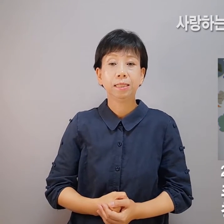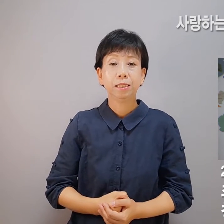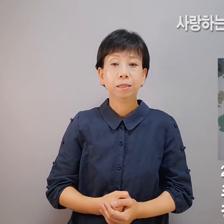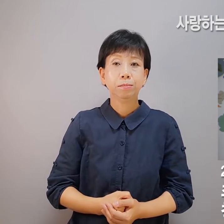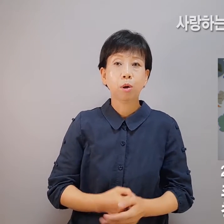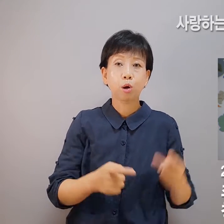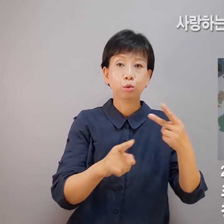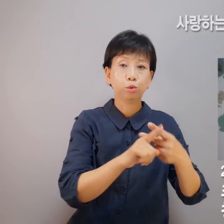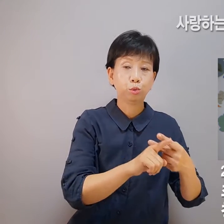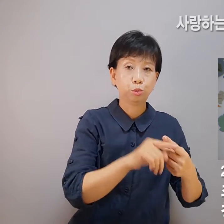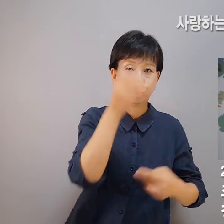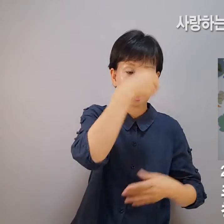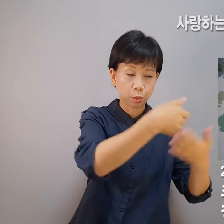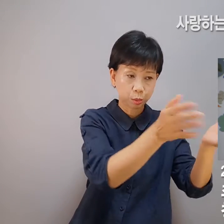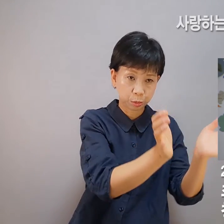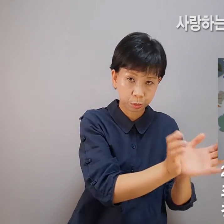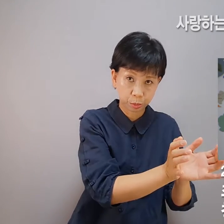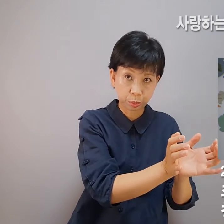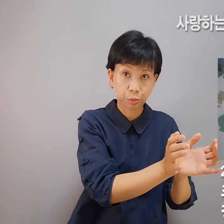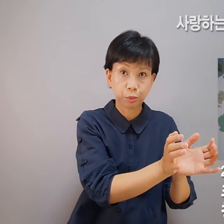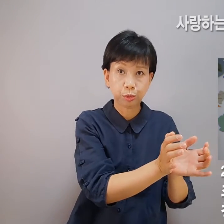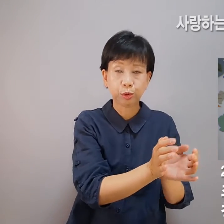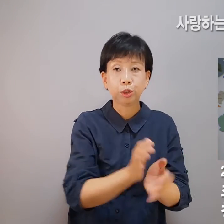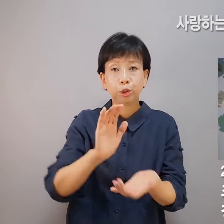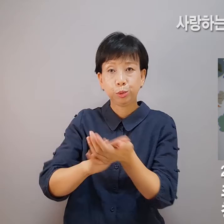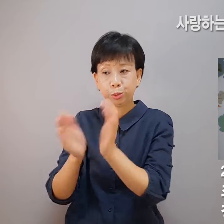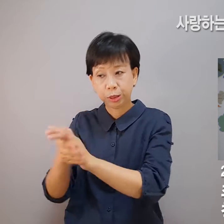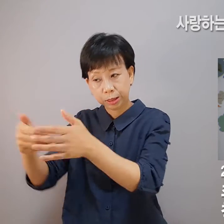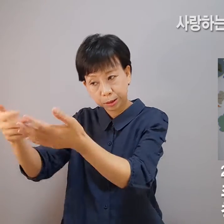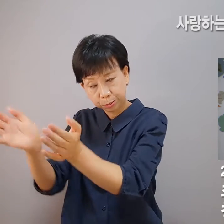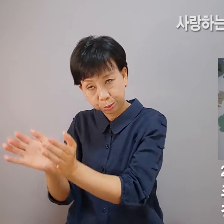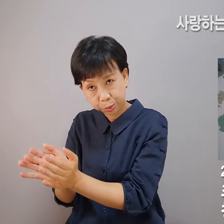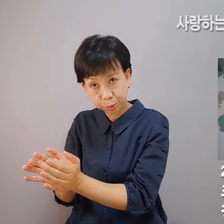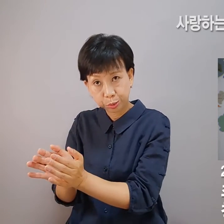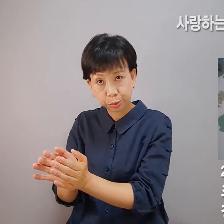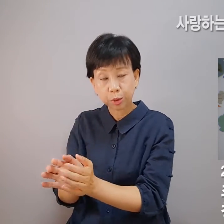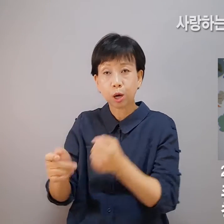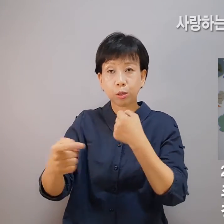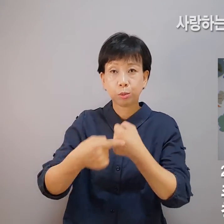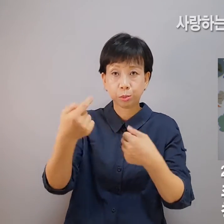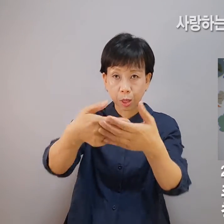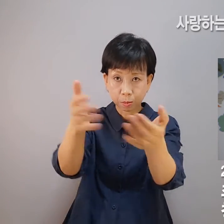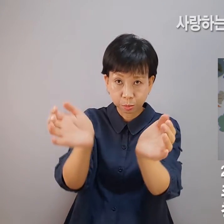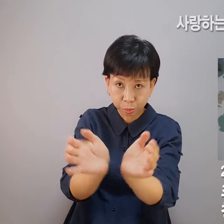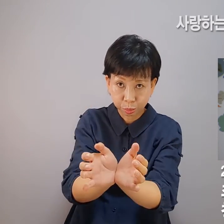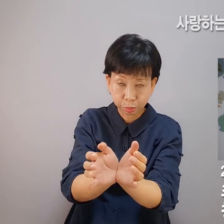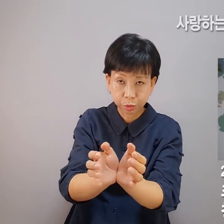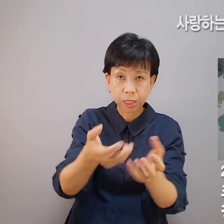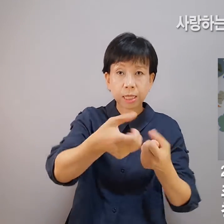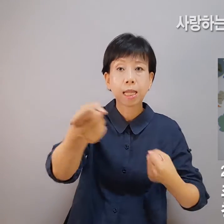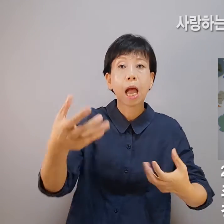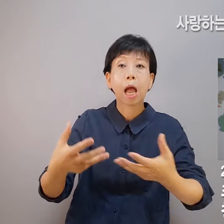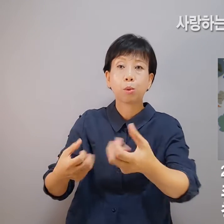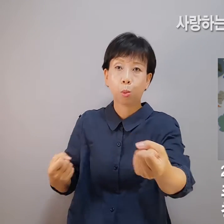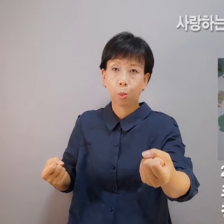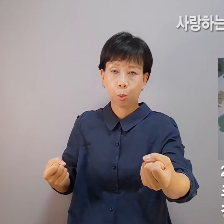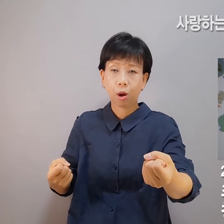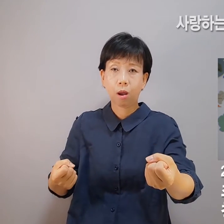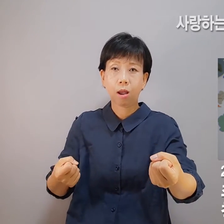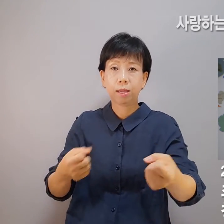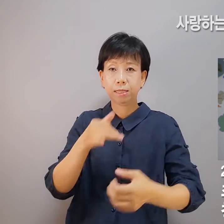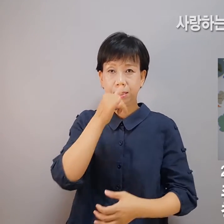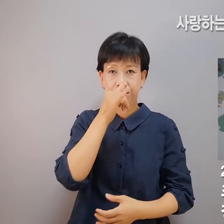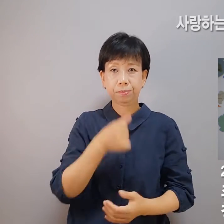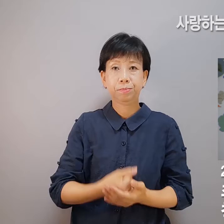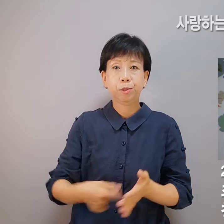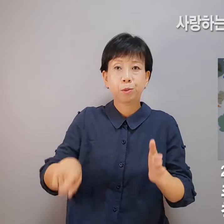따로, 이제 유초등부 따로, 이제 성경학교 수련회가 주일날만 우리 예배 시간에 그대로 이제 진행하게 되겠습니다.